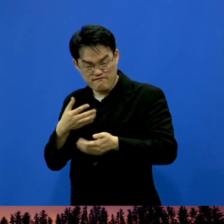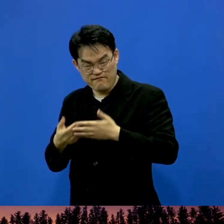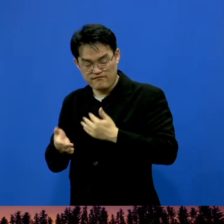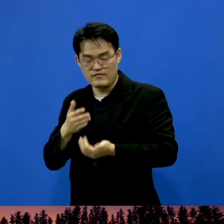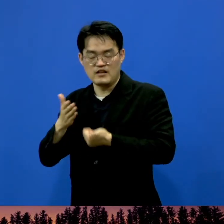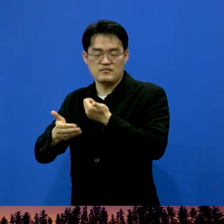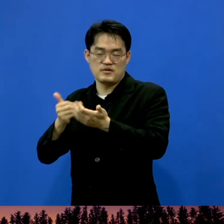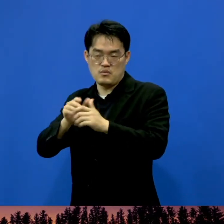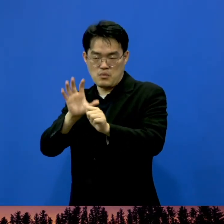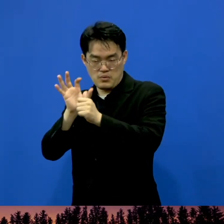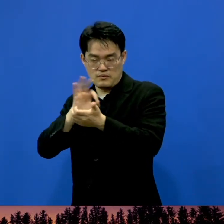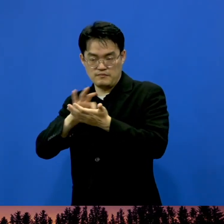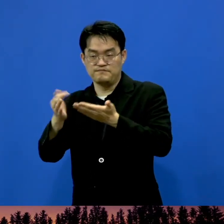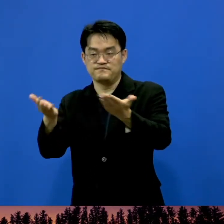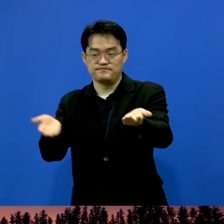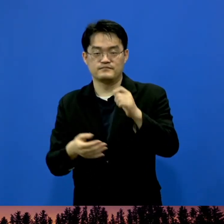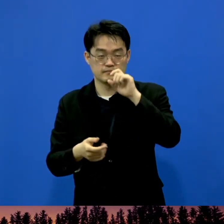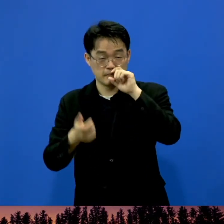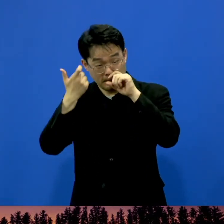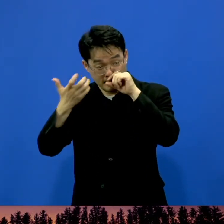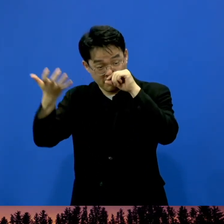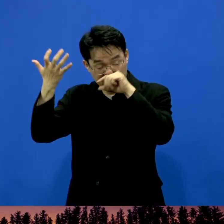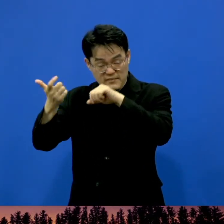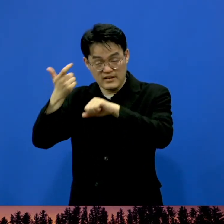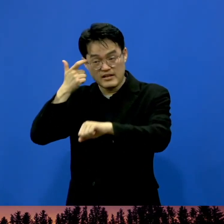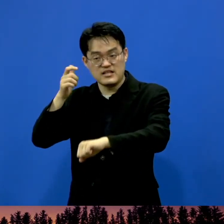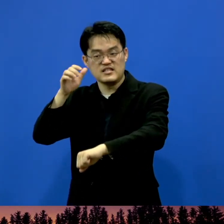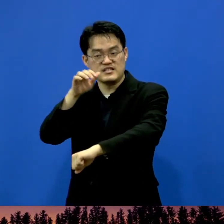그죠? 영적인 지혜들.